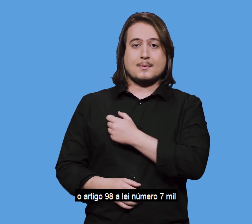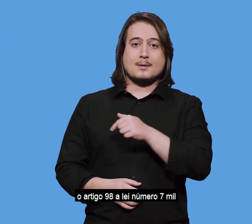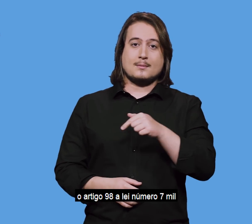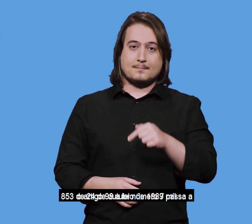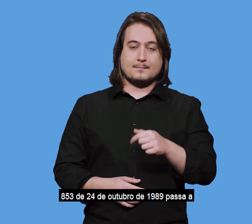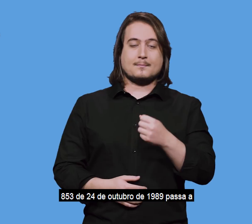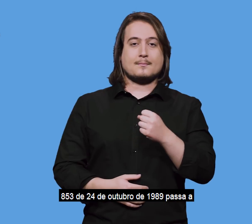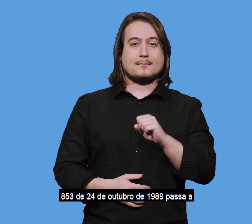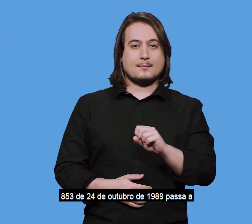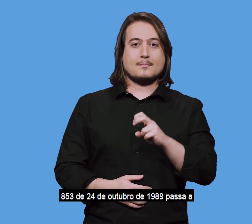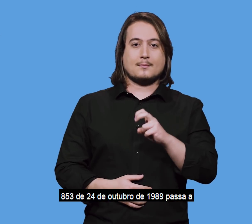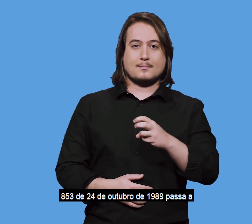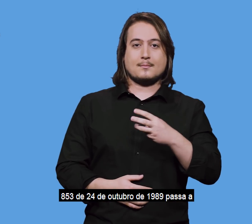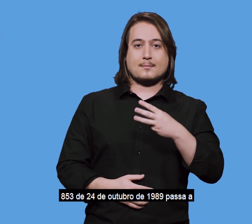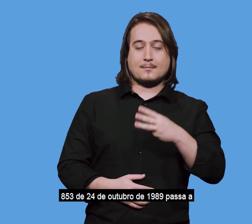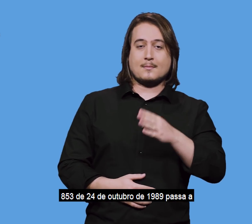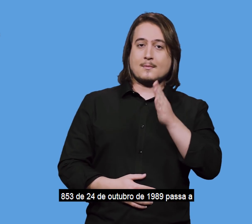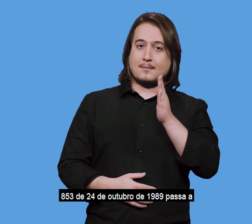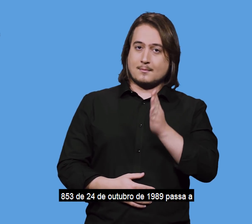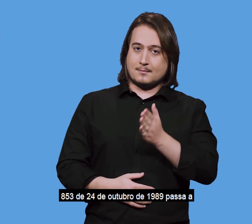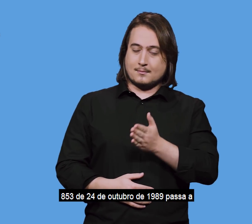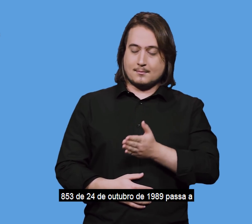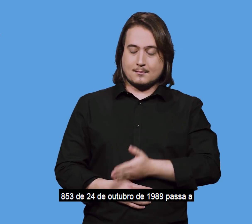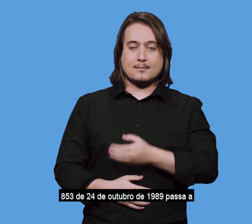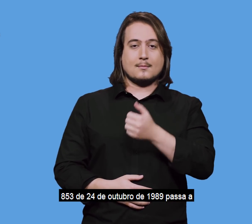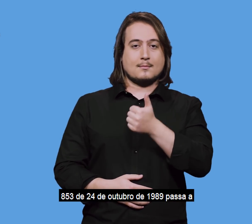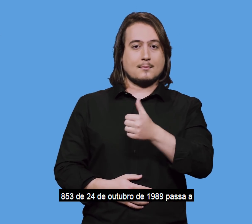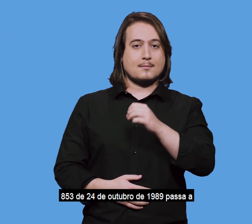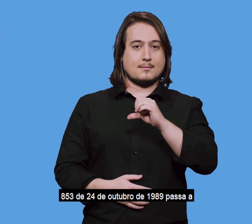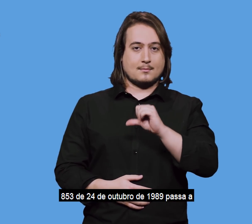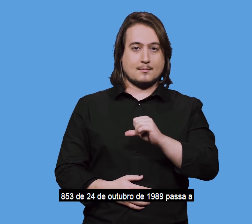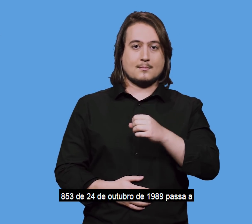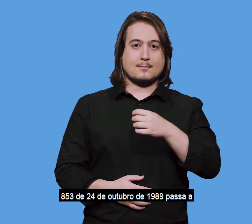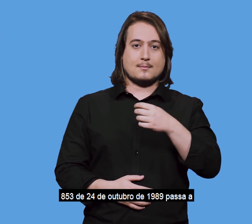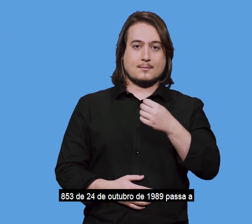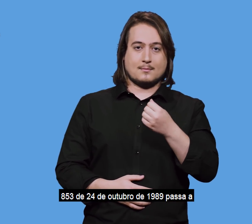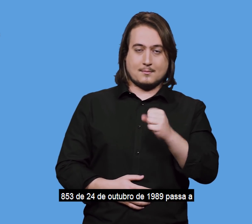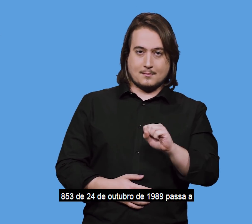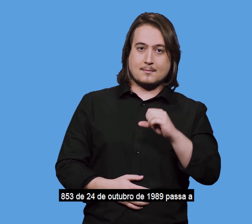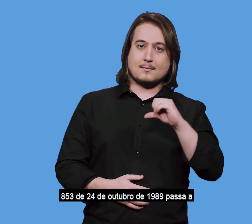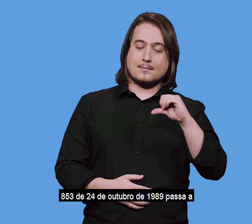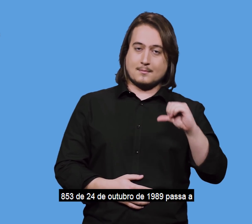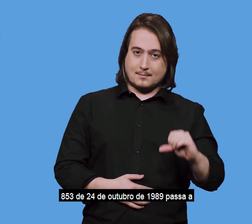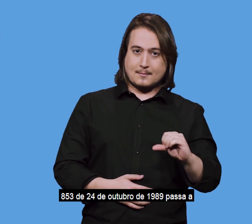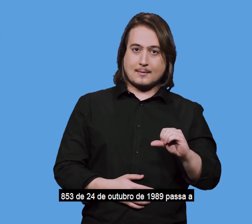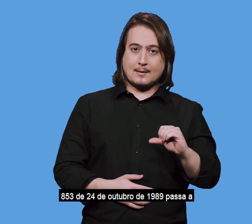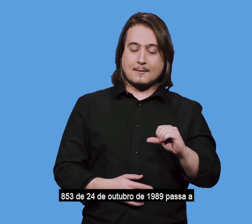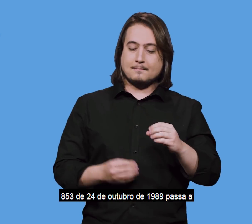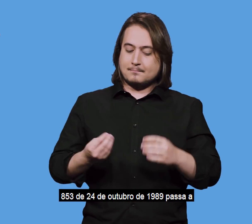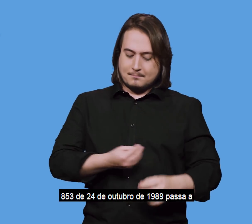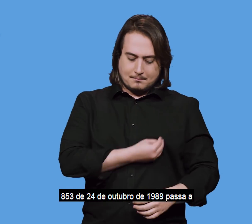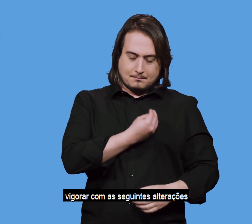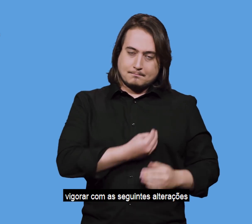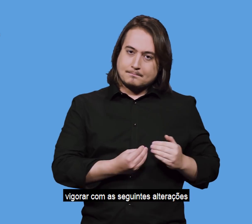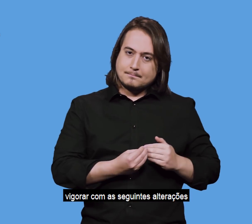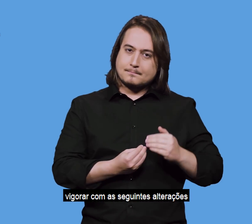mil 853 de 24 de outubro de 1989 passa a vigorar com as seguintes